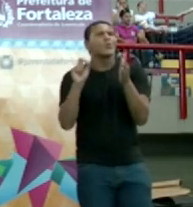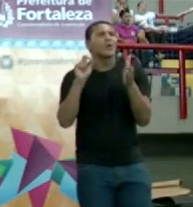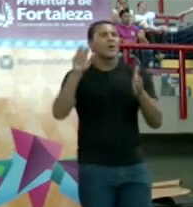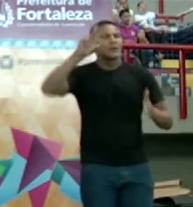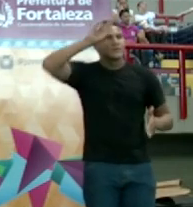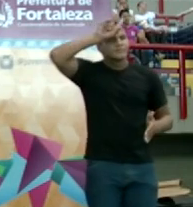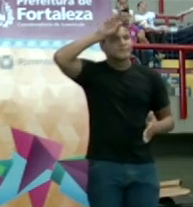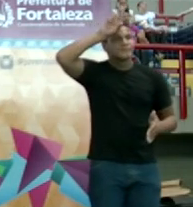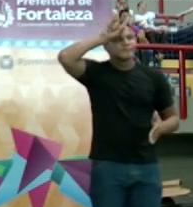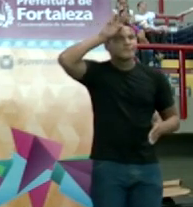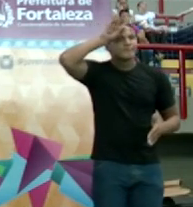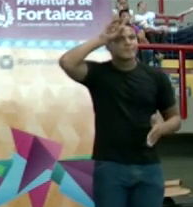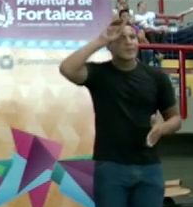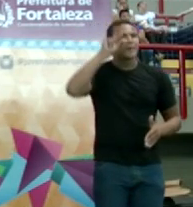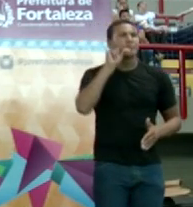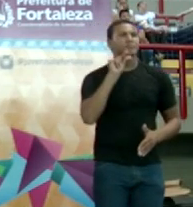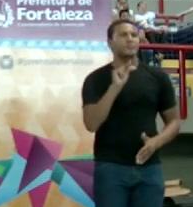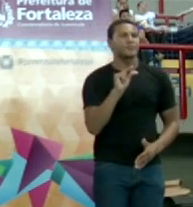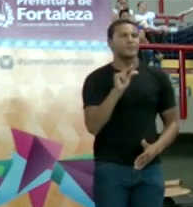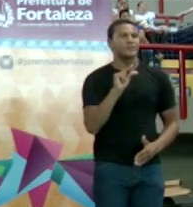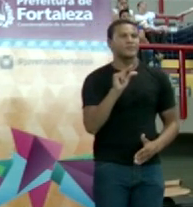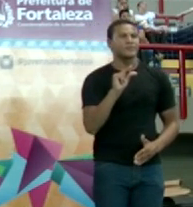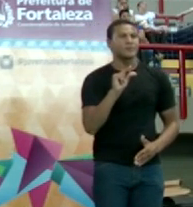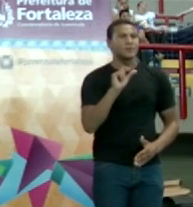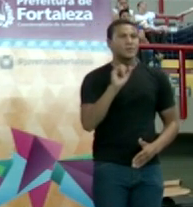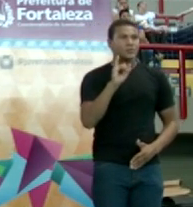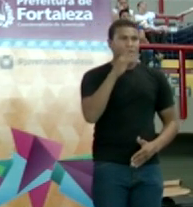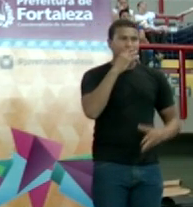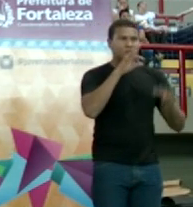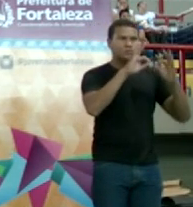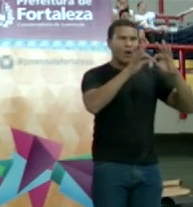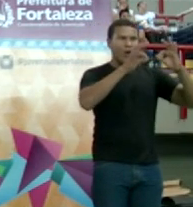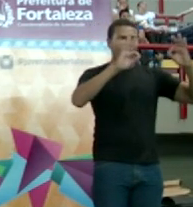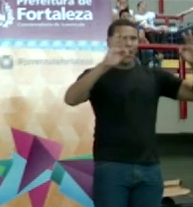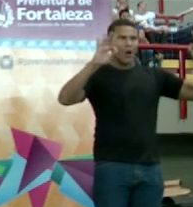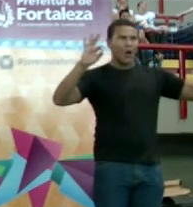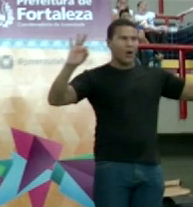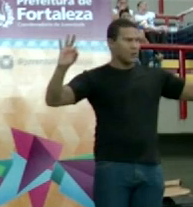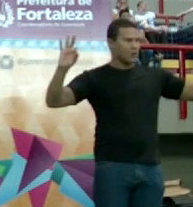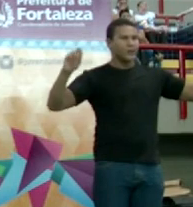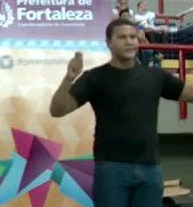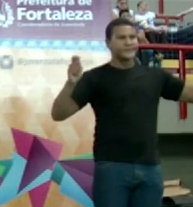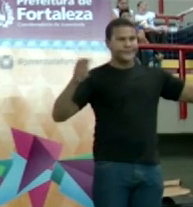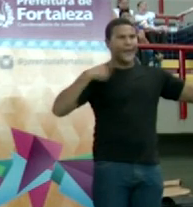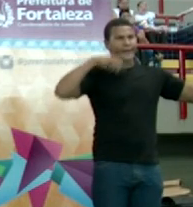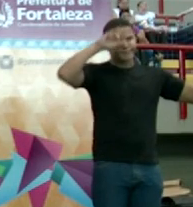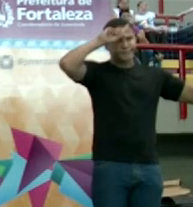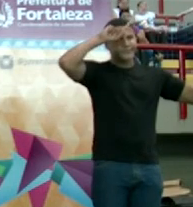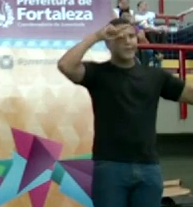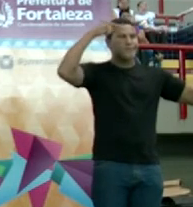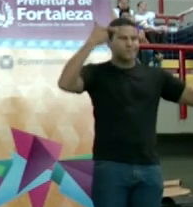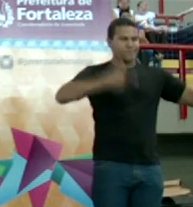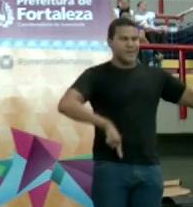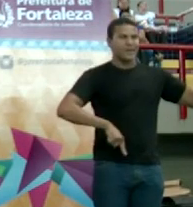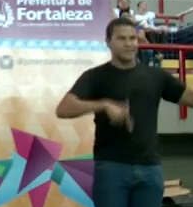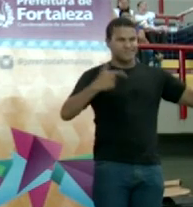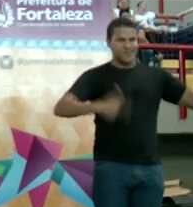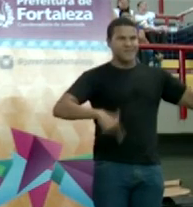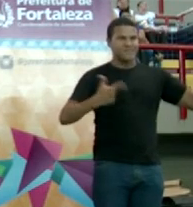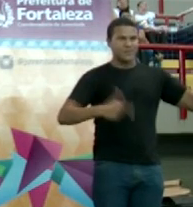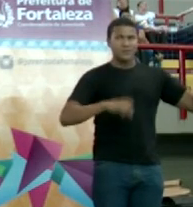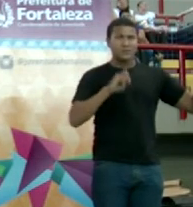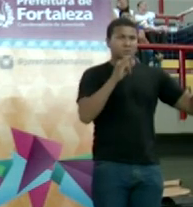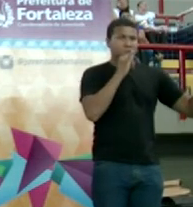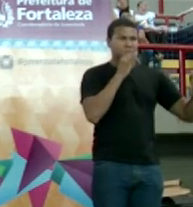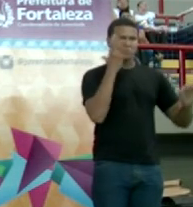a vírgula. Quem sabe usar vírgula corretamente, nada obsta que você escreva